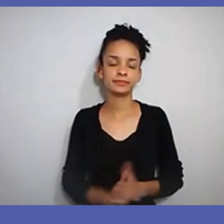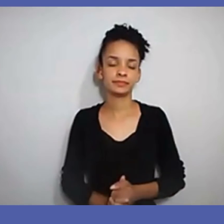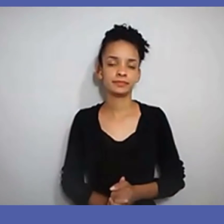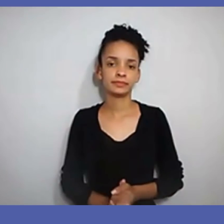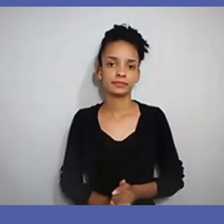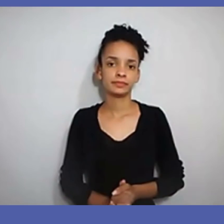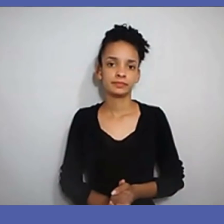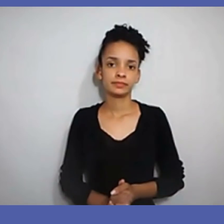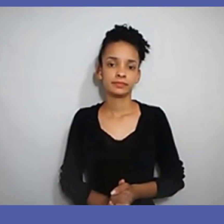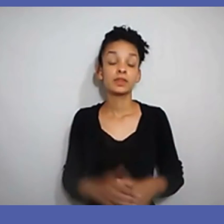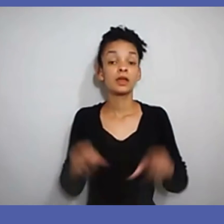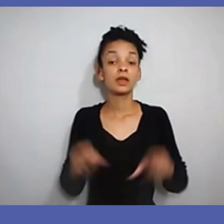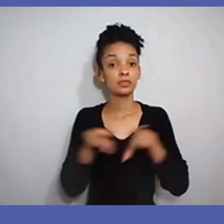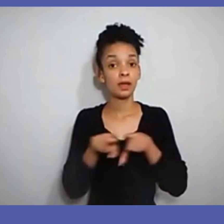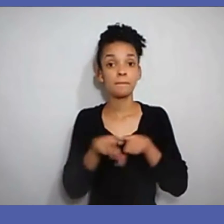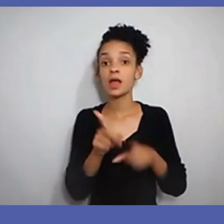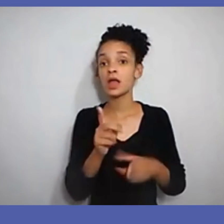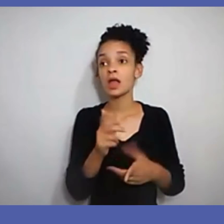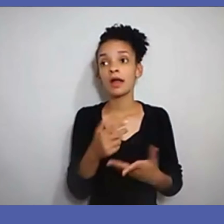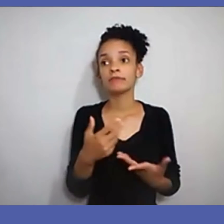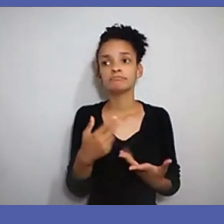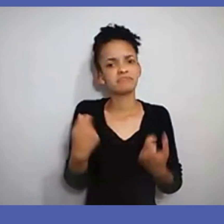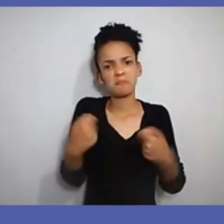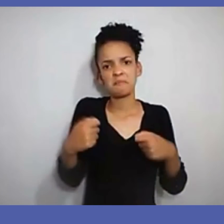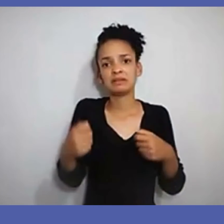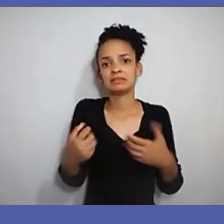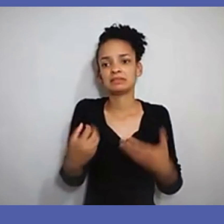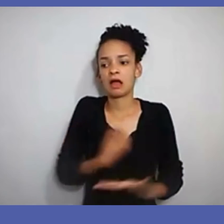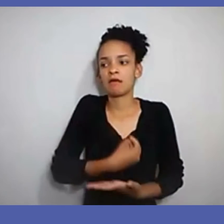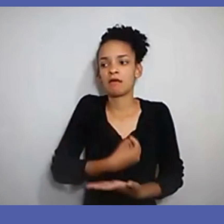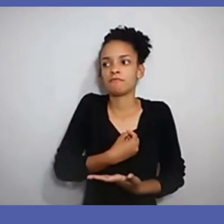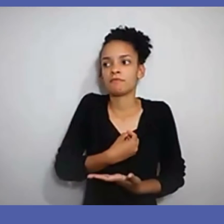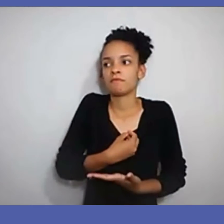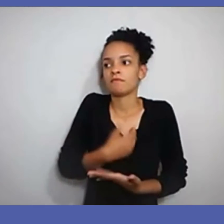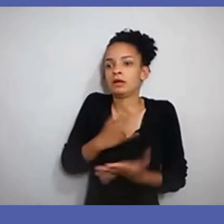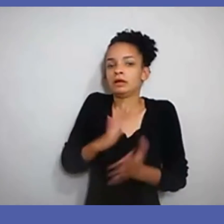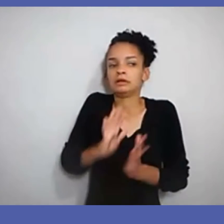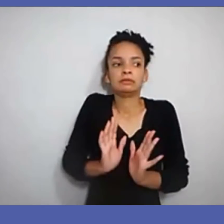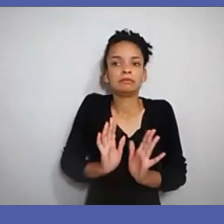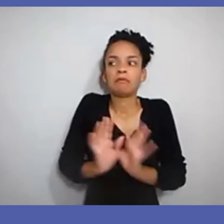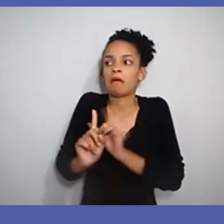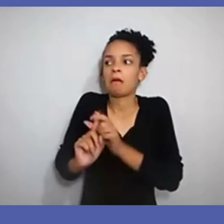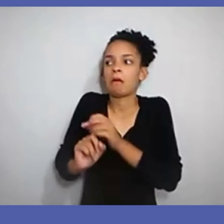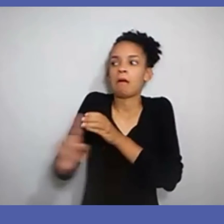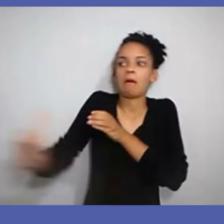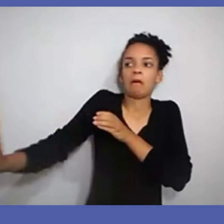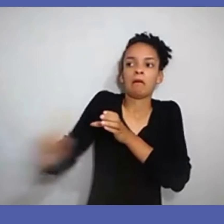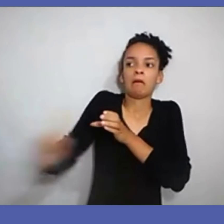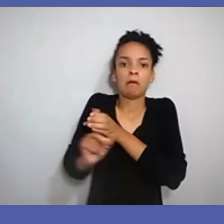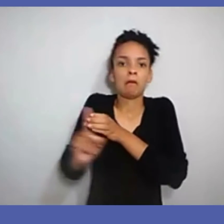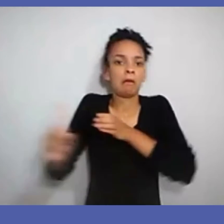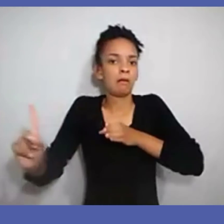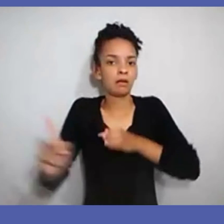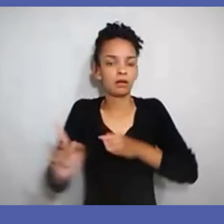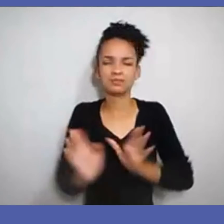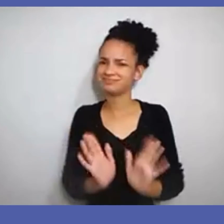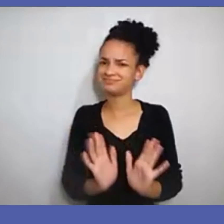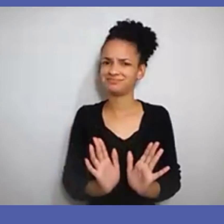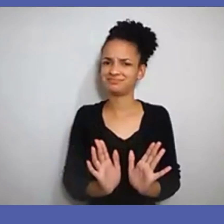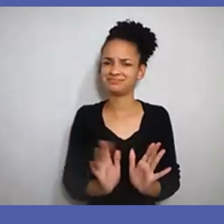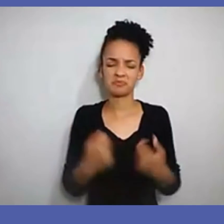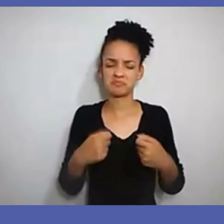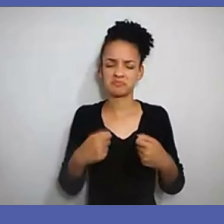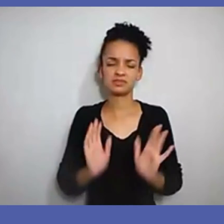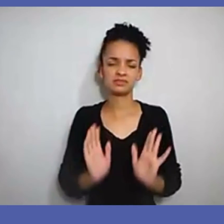viver reclusos. Não precisamos viver em um grupo isolado, não precisa.